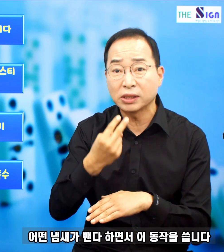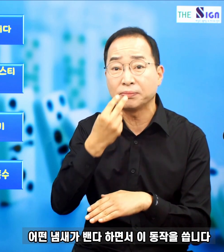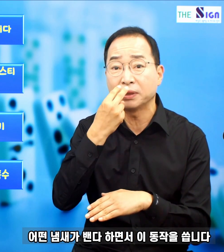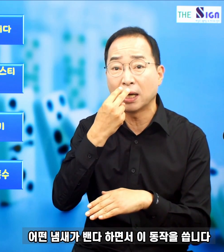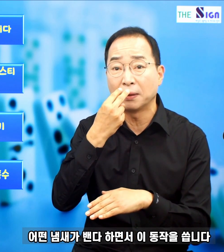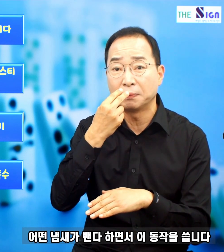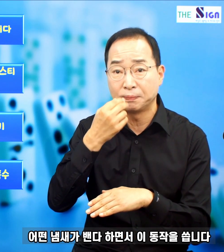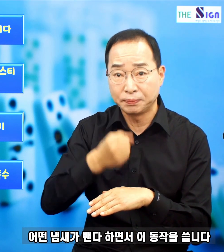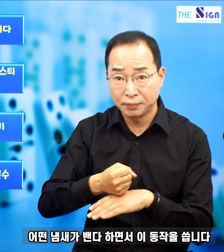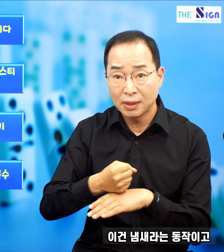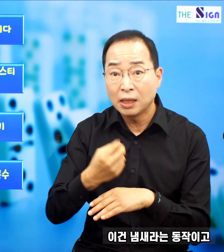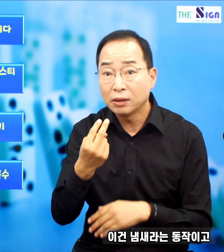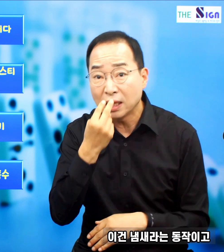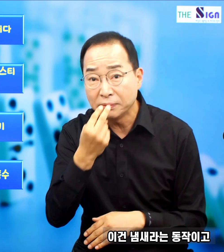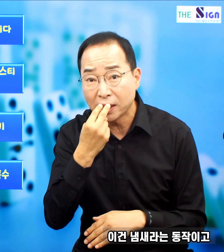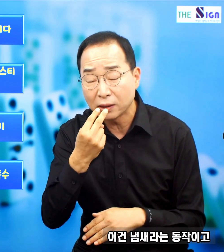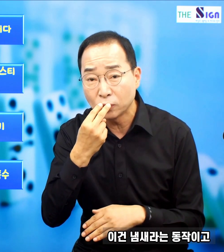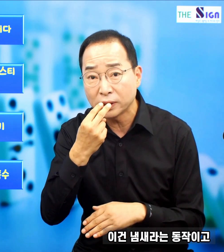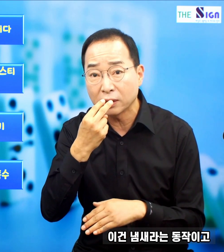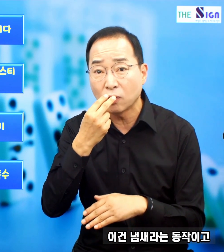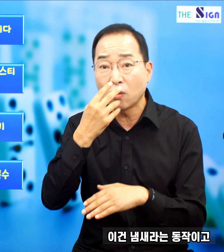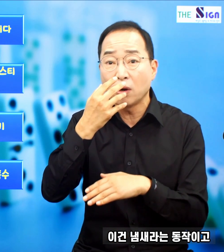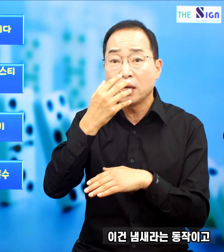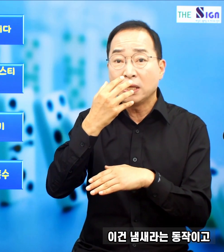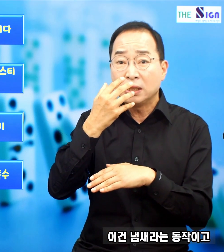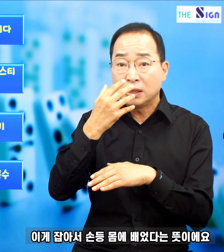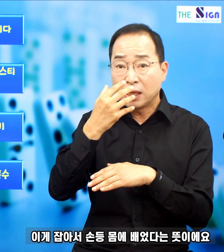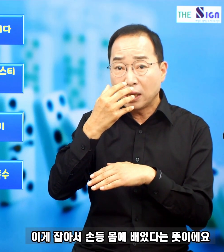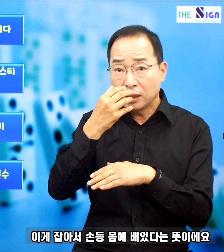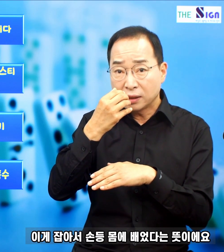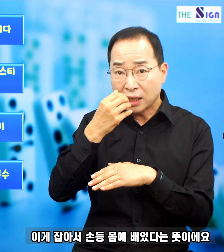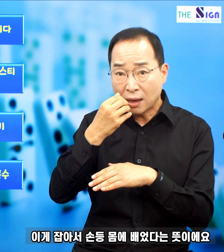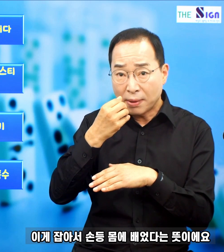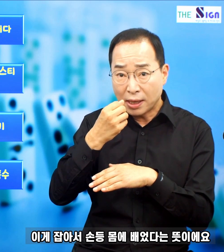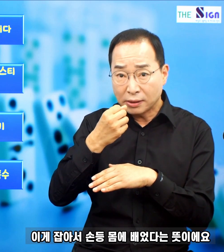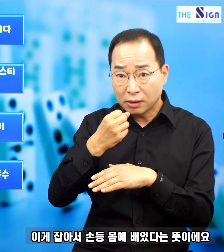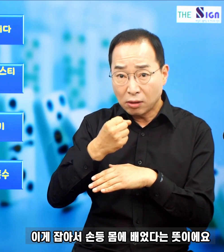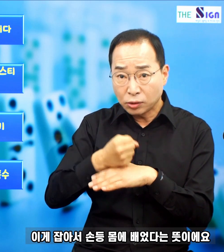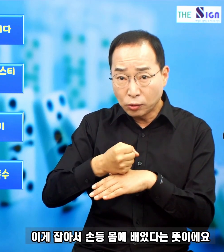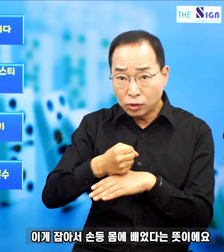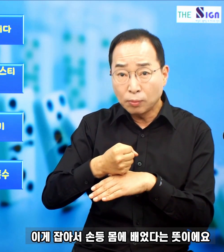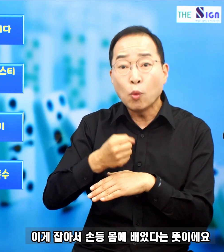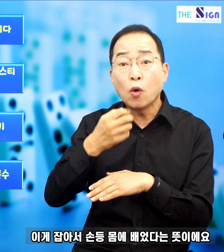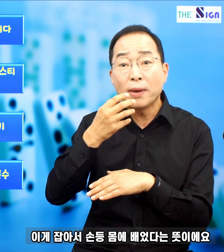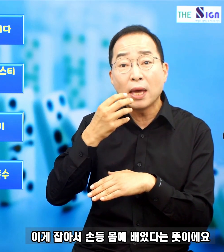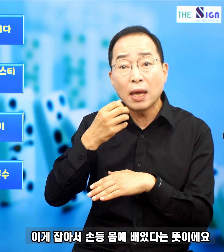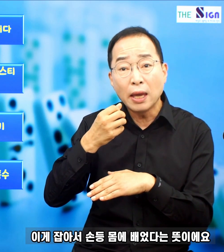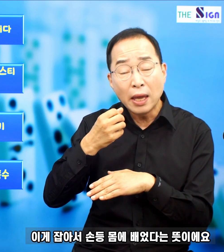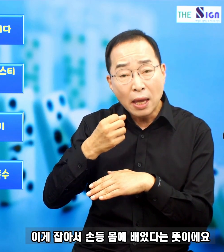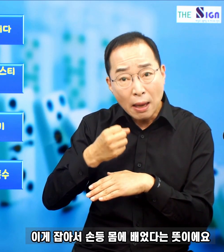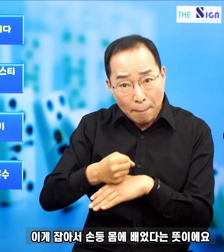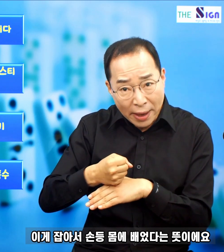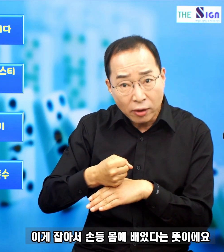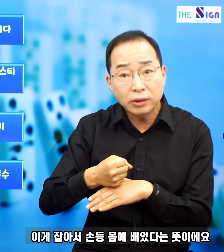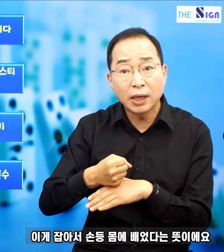씁니다. 이건 냄새라는 동작이고, 이게 잡아서 손등, 몸에 배었다는